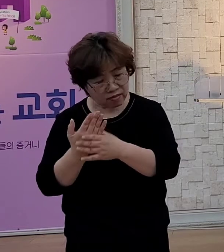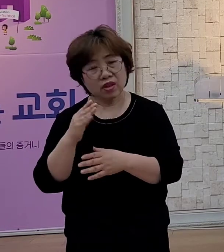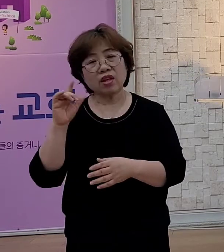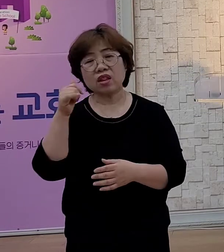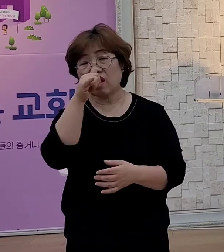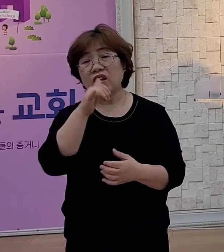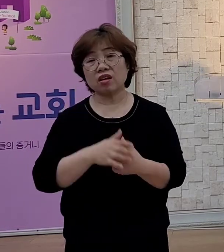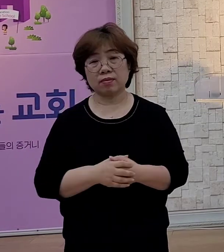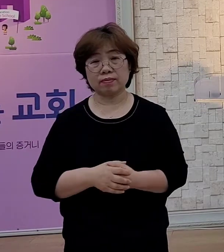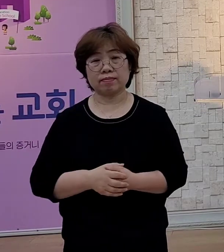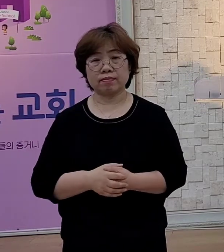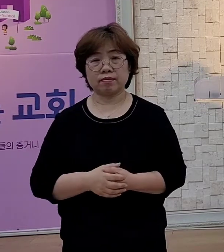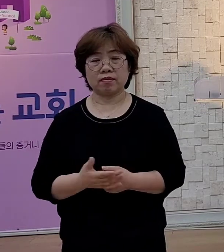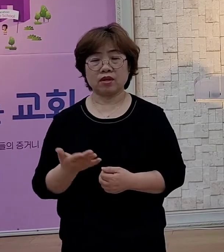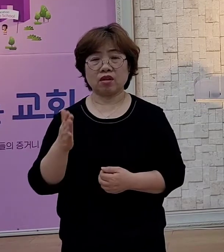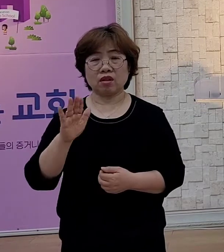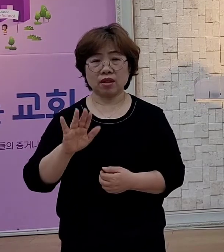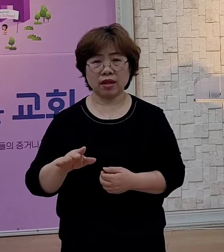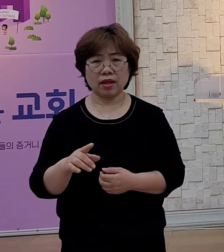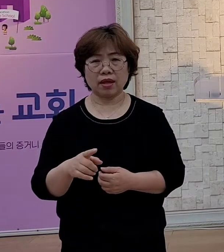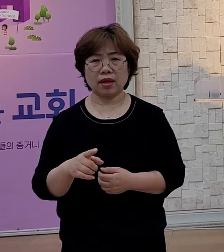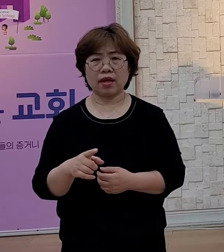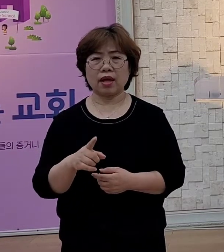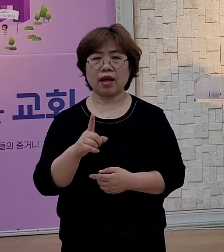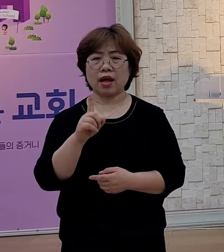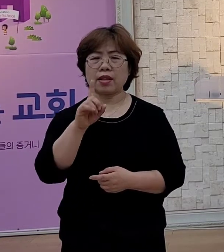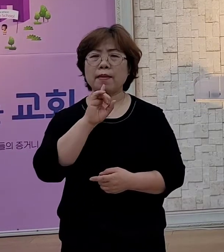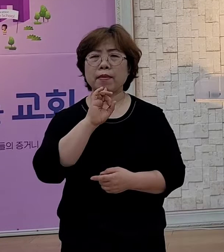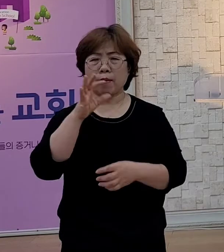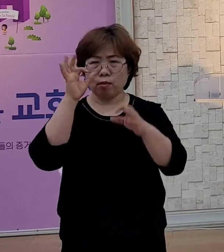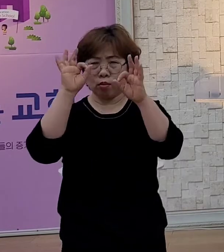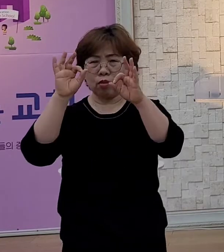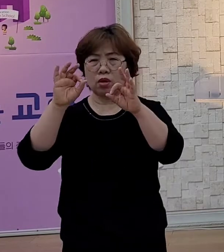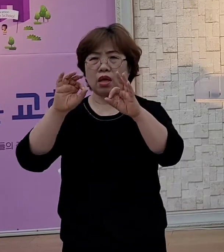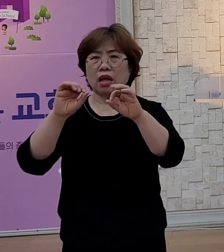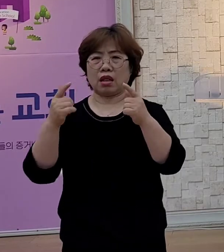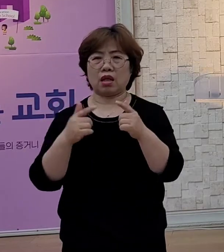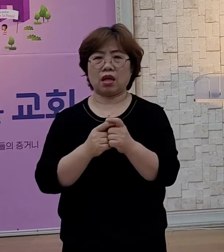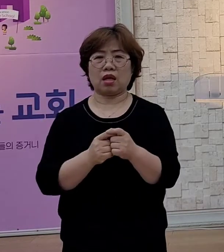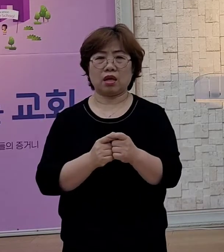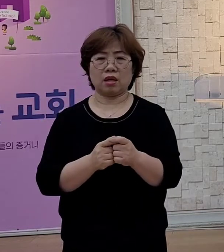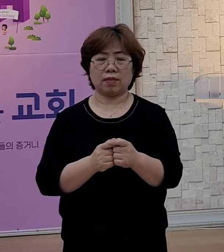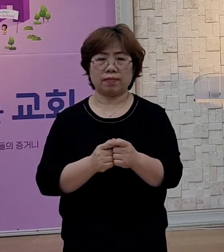그런데 우리 한 가지는 안 봐요. 뭘 안 보느냐. 그 사람이